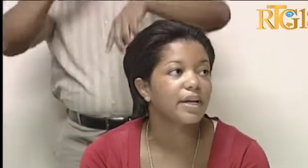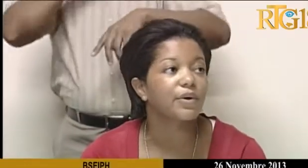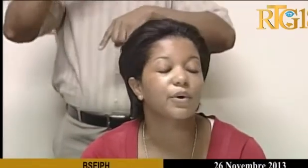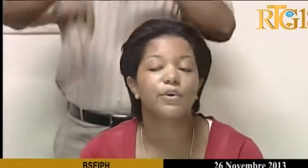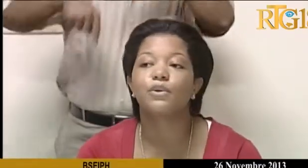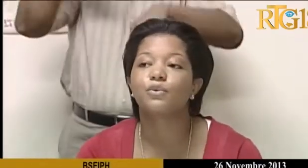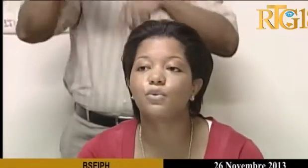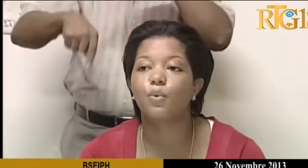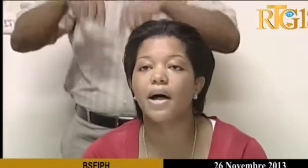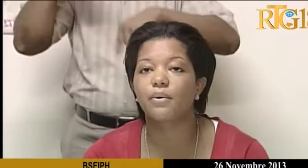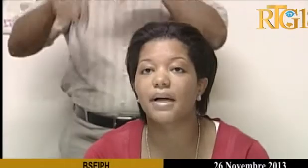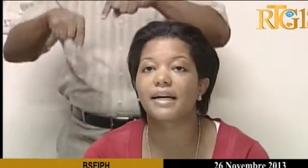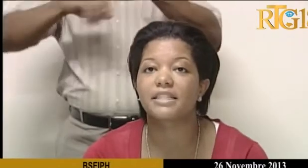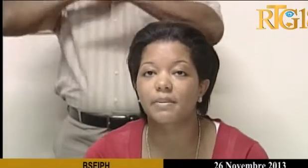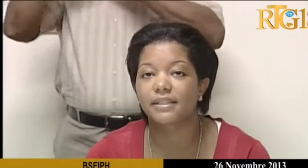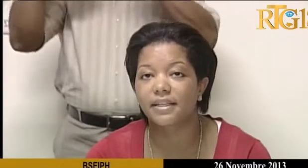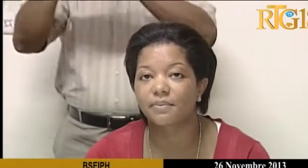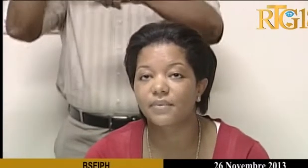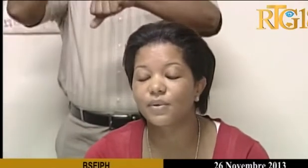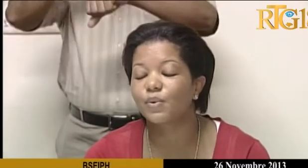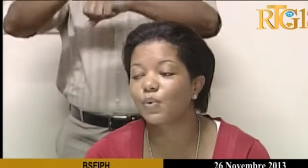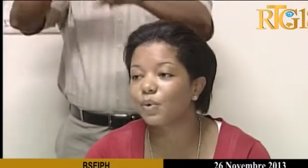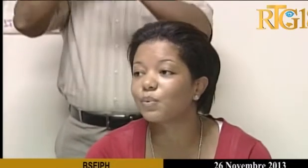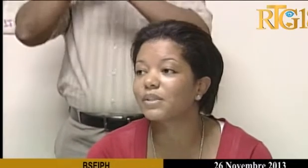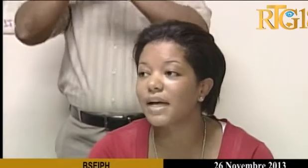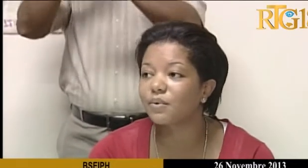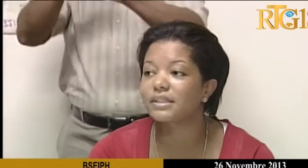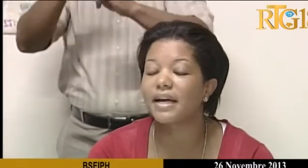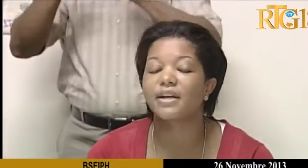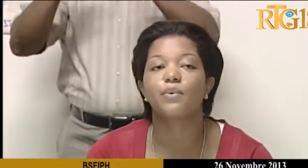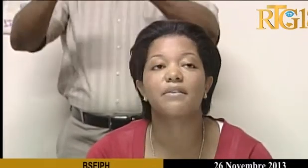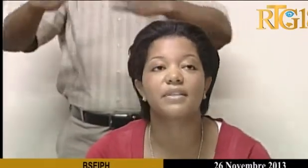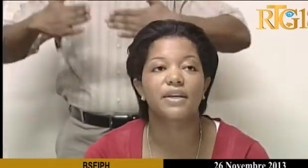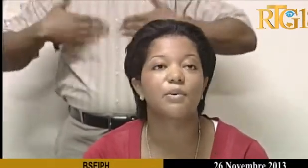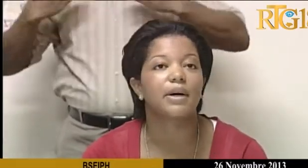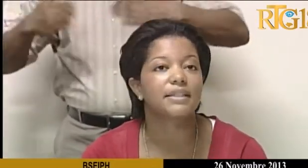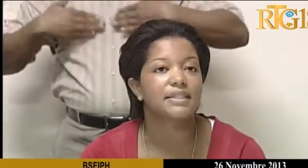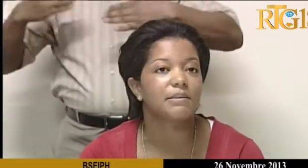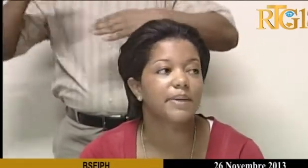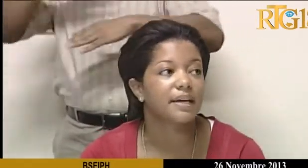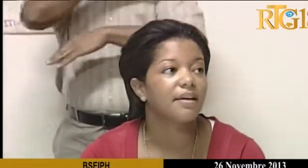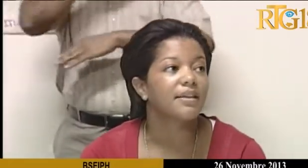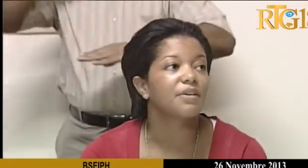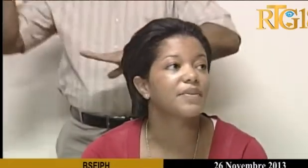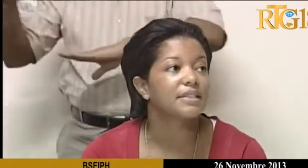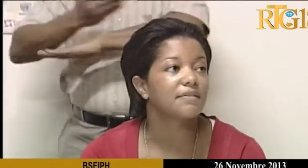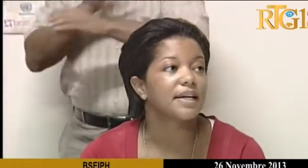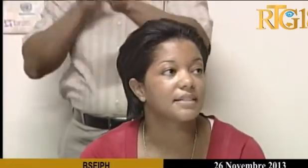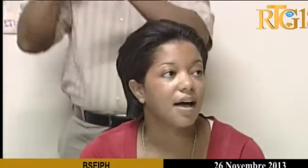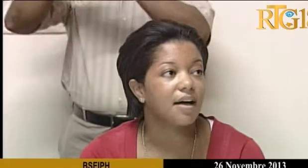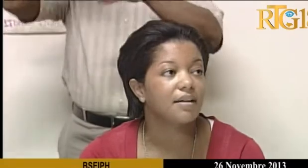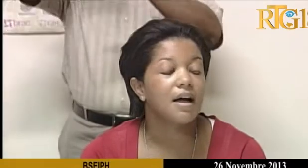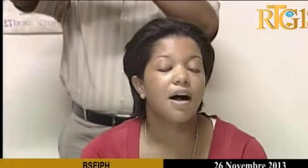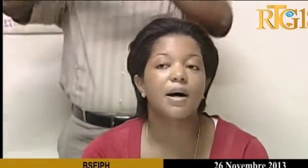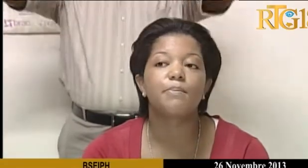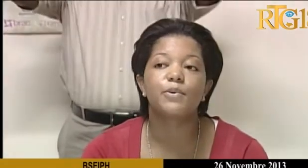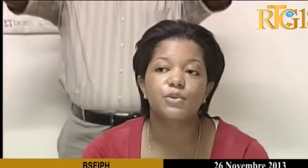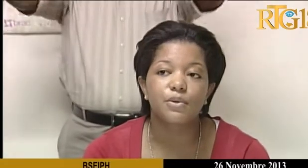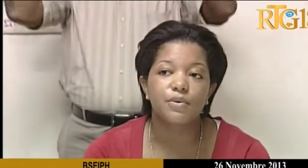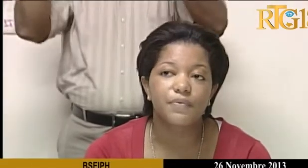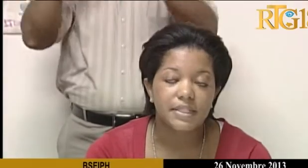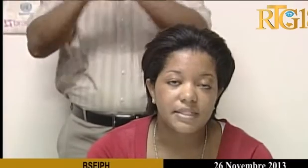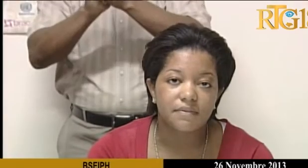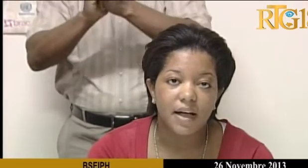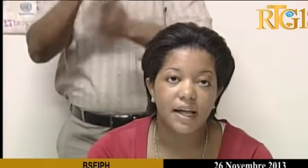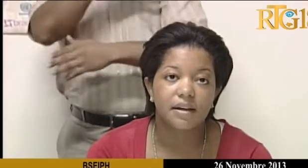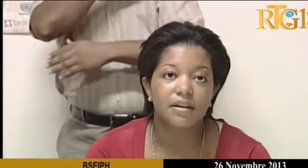potentiel et que tout droit yo ka respecté. Donc nous sommes très contents et nous invitons nous participer dans le festival ça. En plus